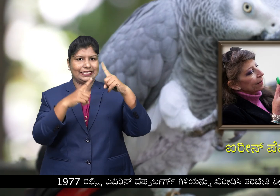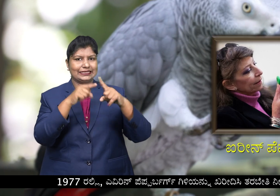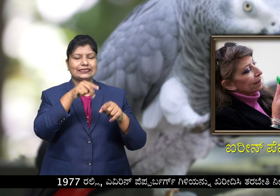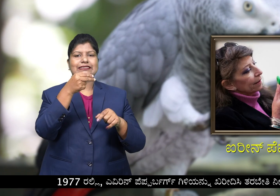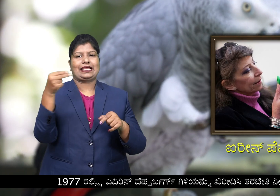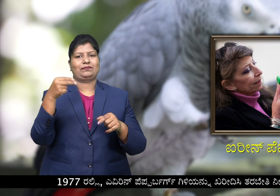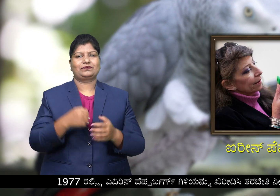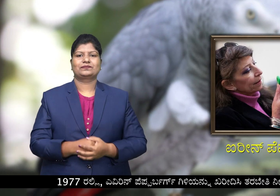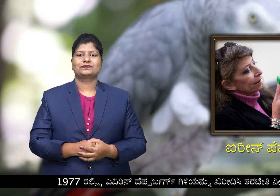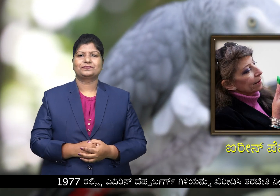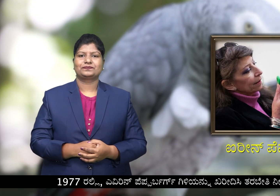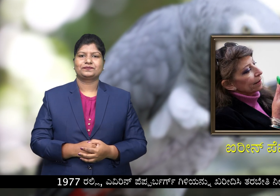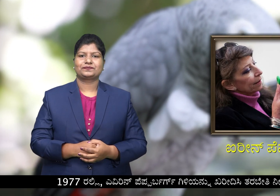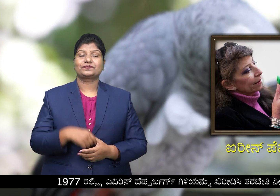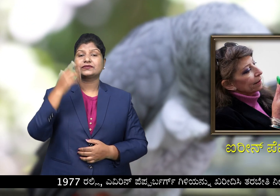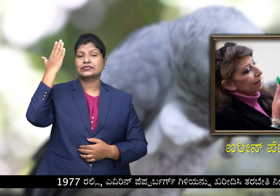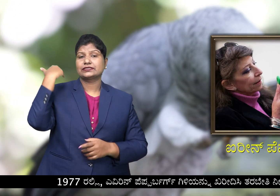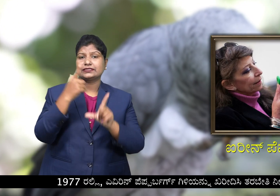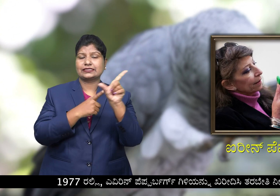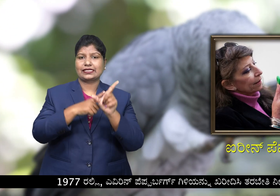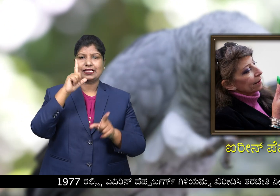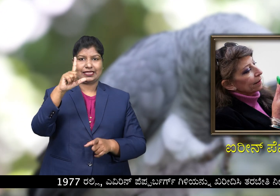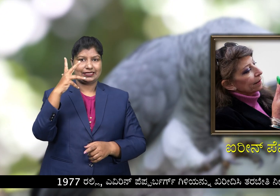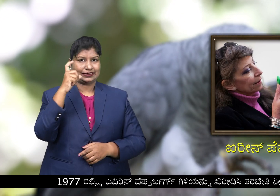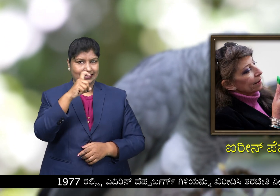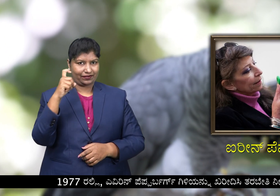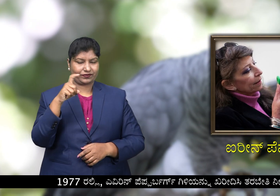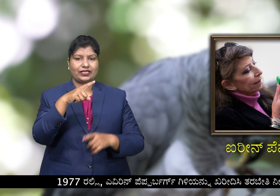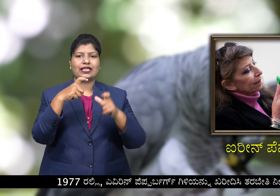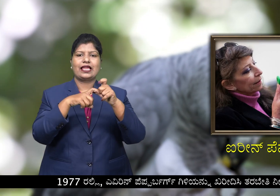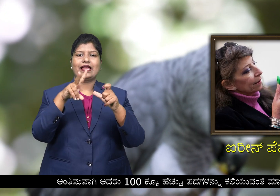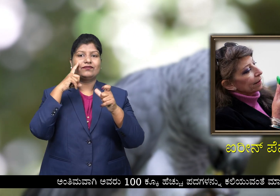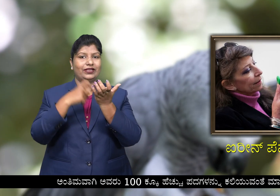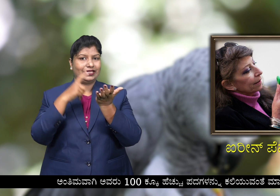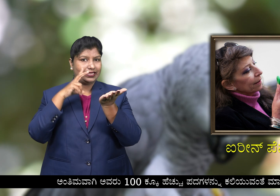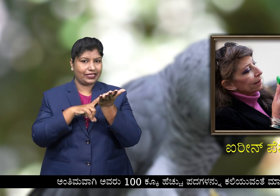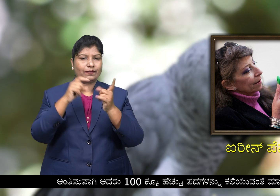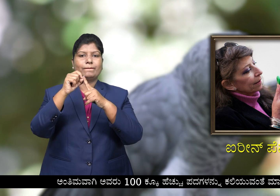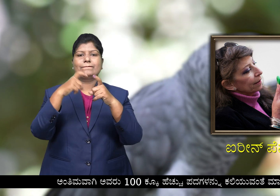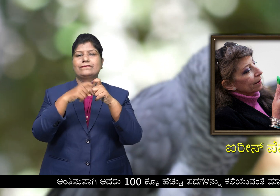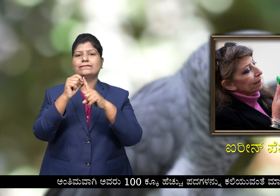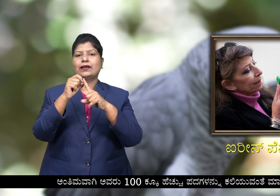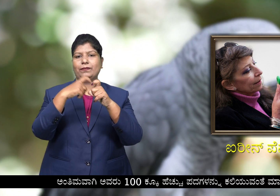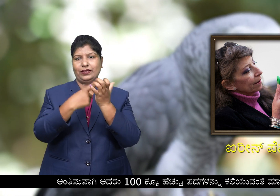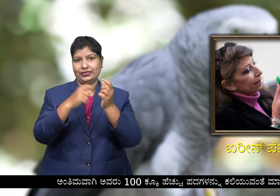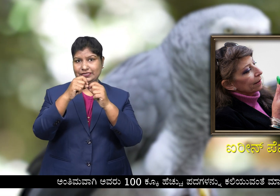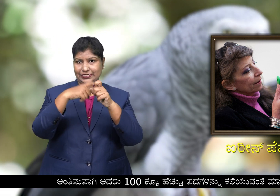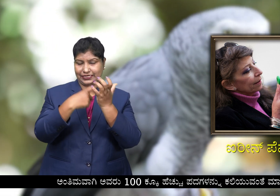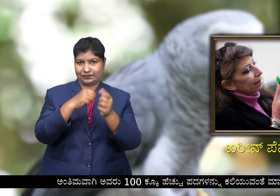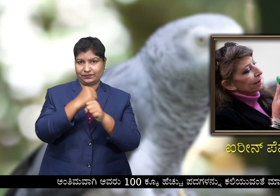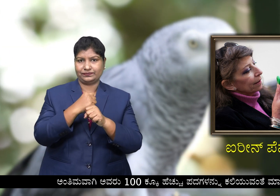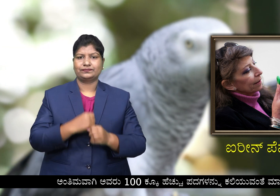ಸಾವಿರದ 1977ರಲ್ಲಿ ಎವಿರಿನ್ ಪೆಪ್ಪರ್ಬರ್ಗ್ ಗಿಳಿಯನ್ನ ಖರೀದಿಸಿ ತರಬೇತಿ ನೀಡಿದರು. ಅಂತಿಮವಾಗಿ ಅವರು 100ಕ್ಕೂ ಹೆಚ್ಚು